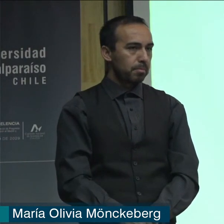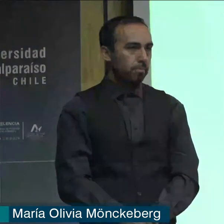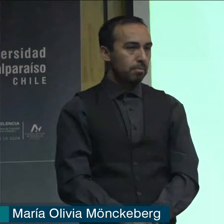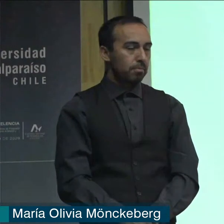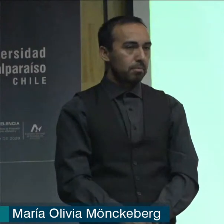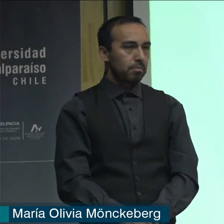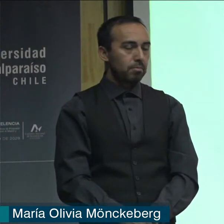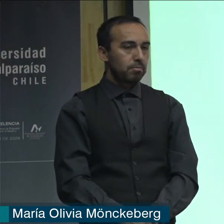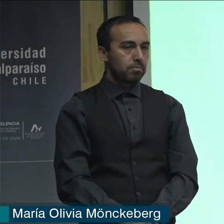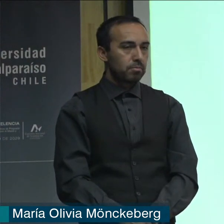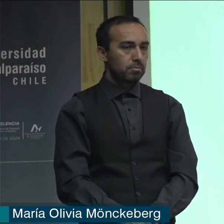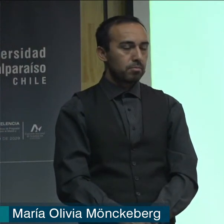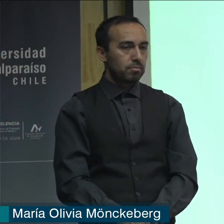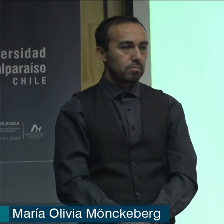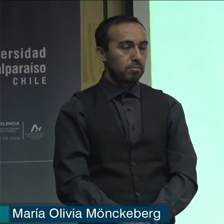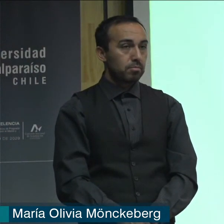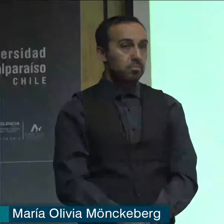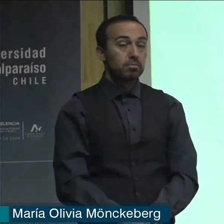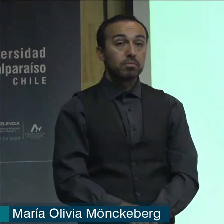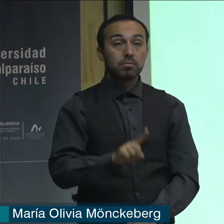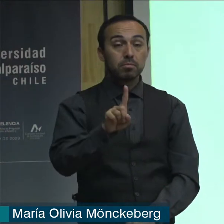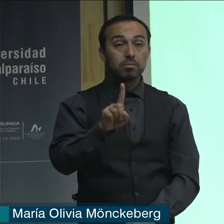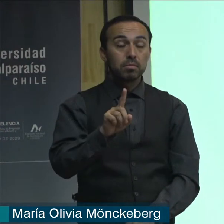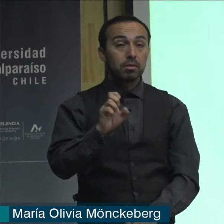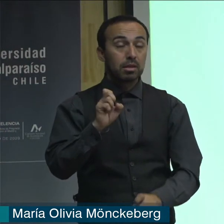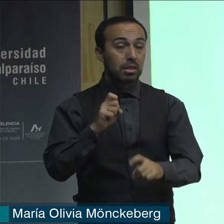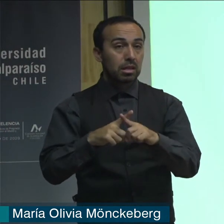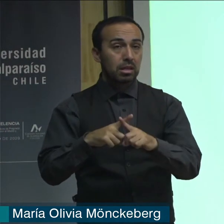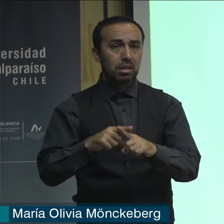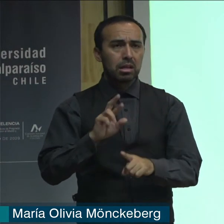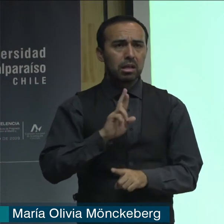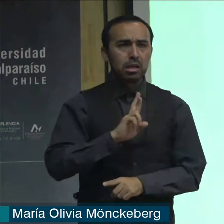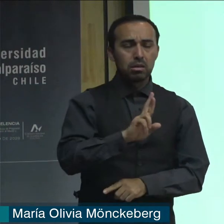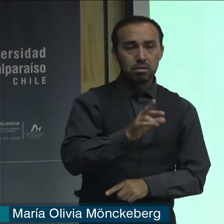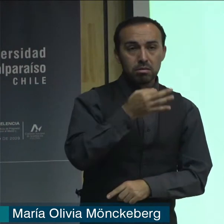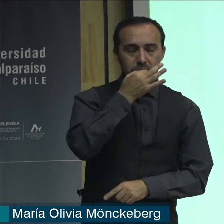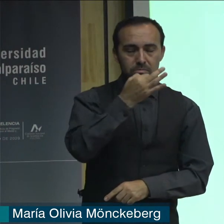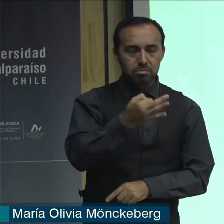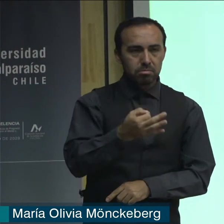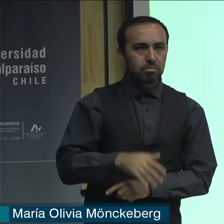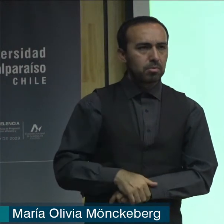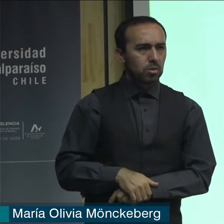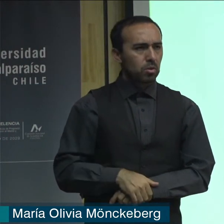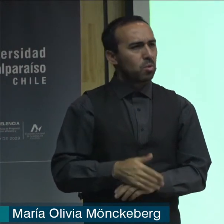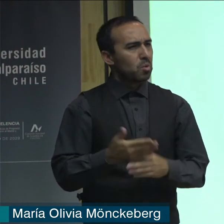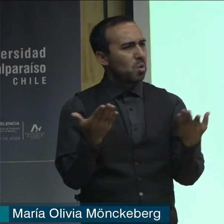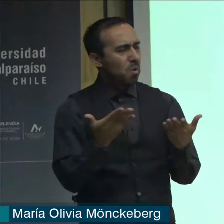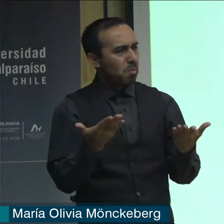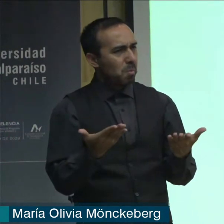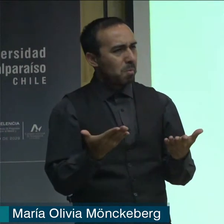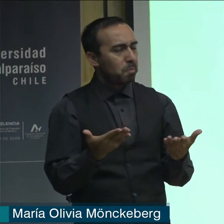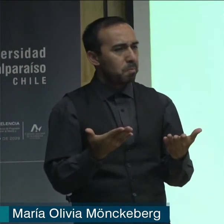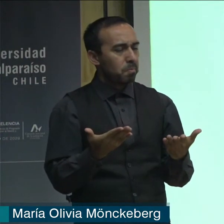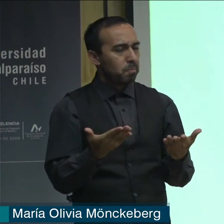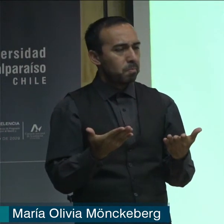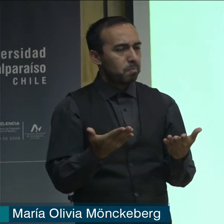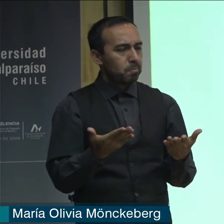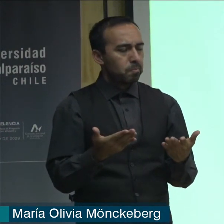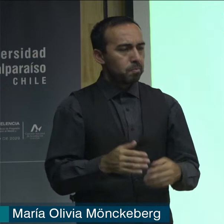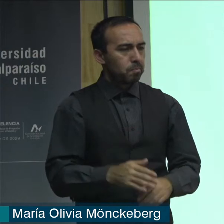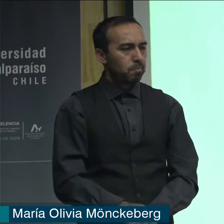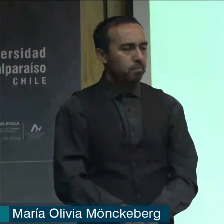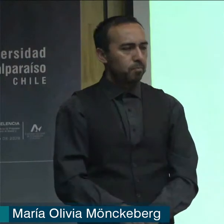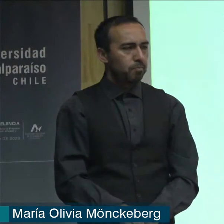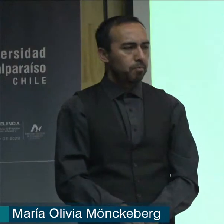el sector vivaldo y lo plantea muy bien cuando dice que como nadie quiere en otra en otras esferas